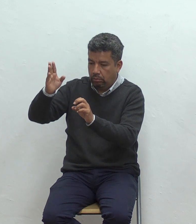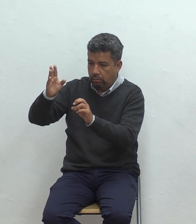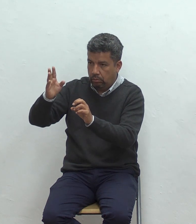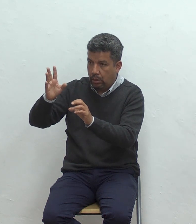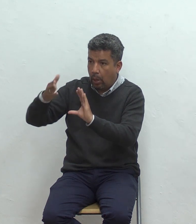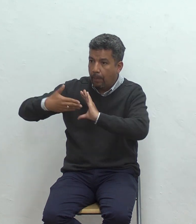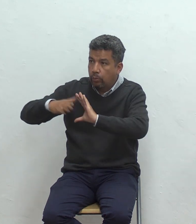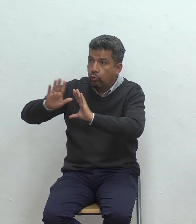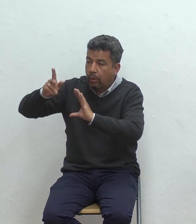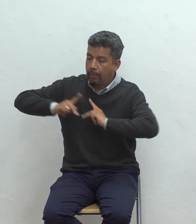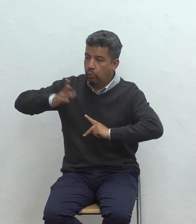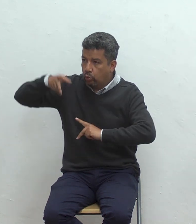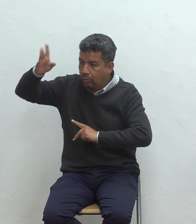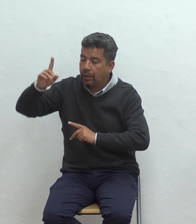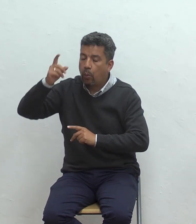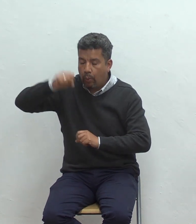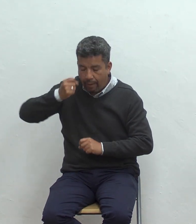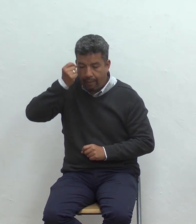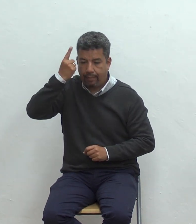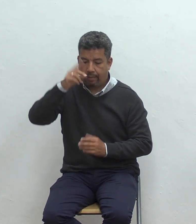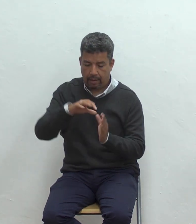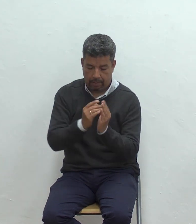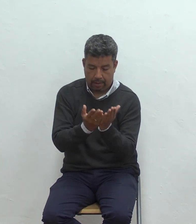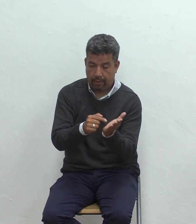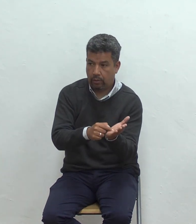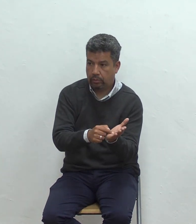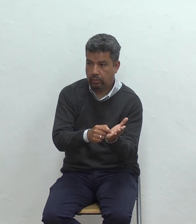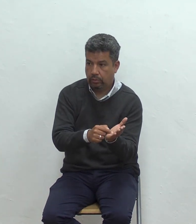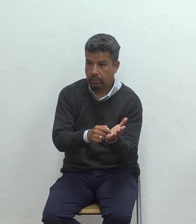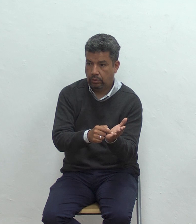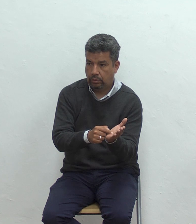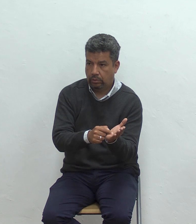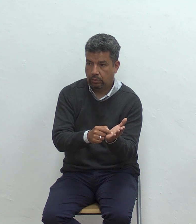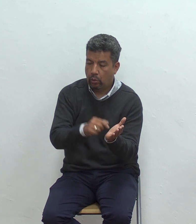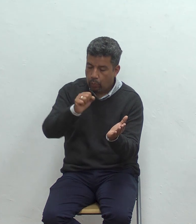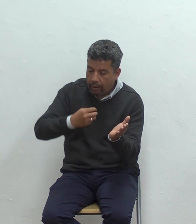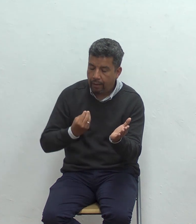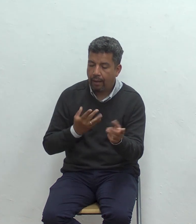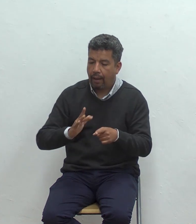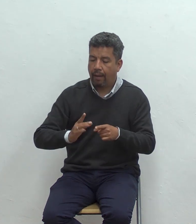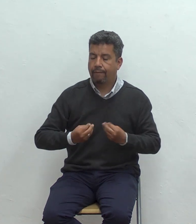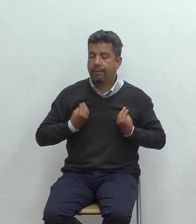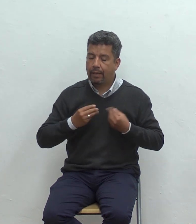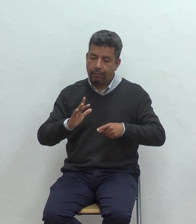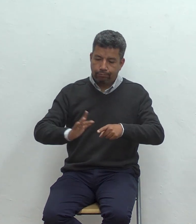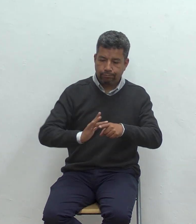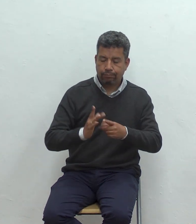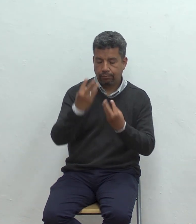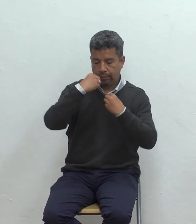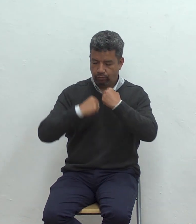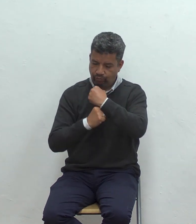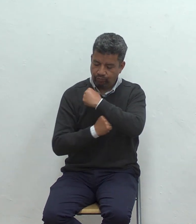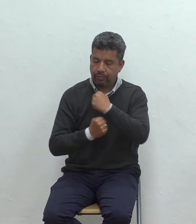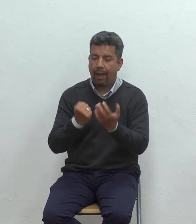permite entender la palabra de Dios, que nos permite vivir la palabra de Dios, que nos